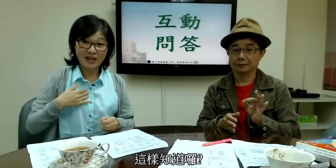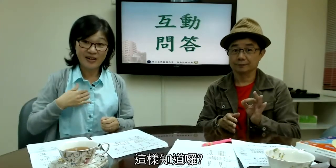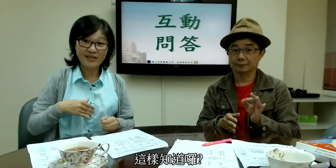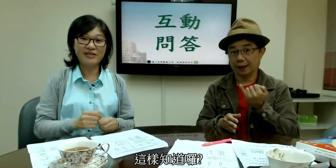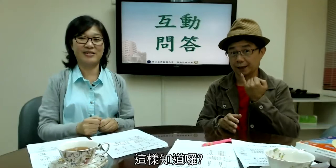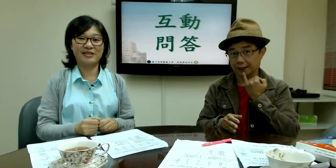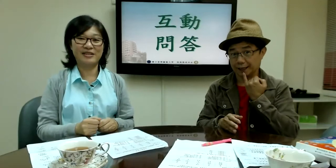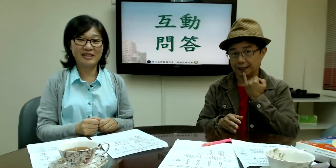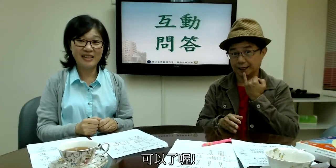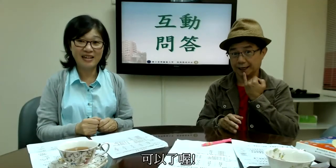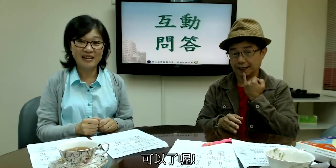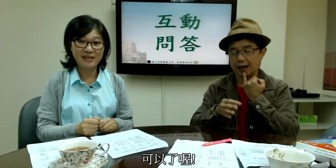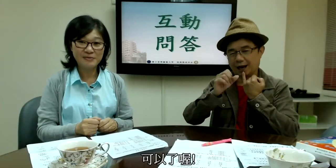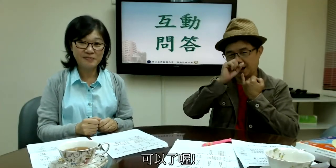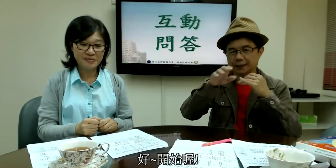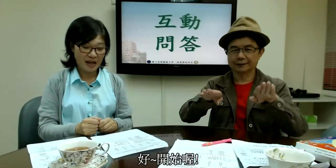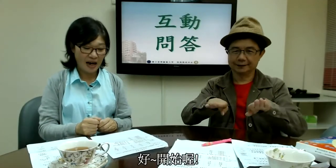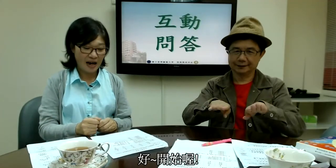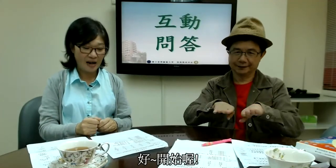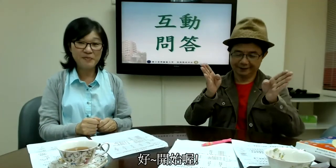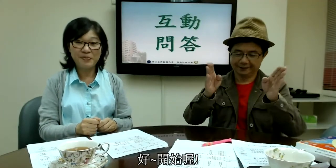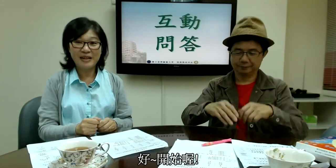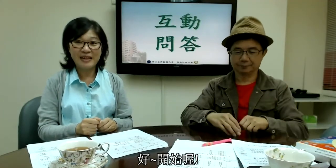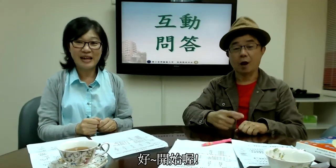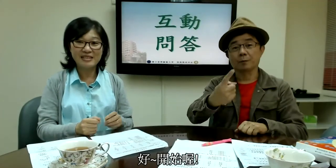哦，可以咯。好，开始哦。